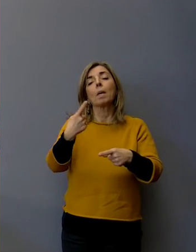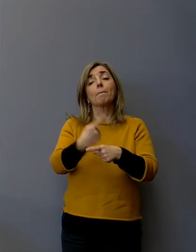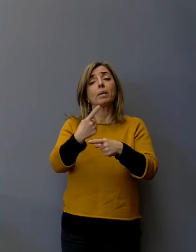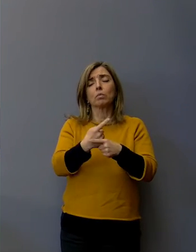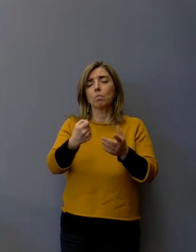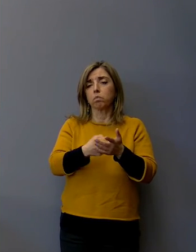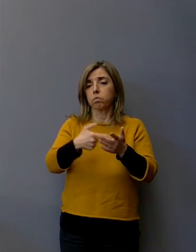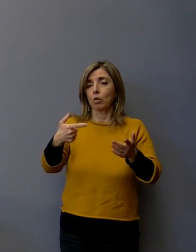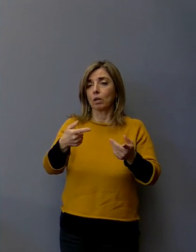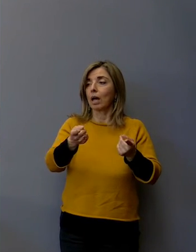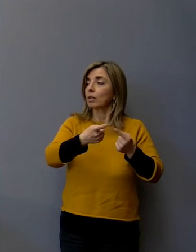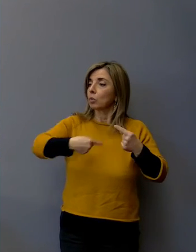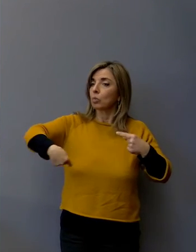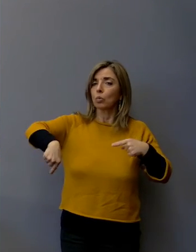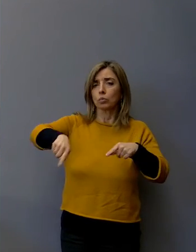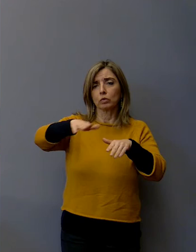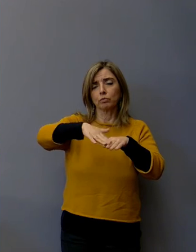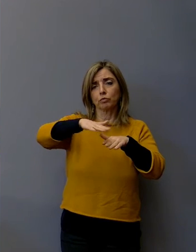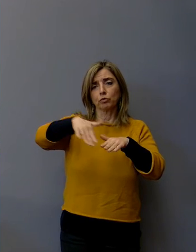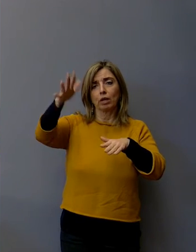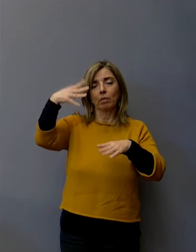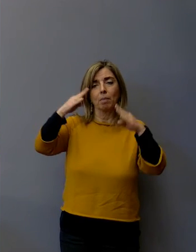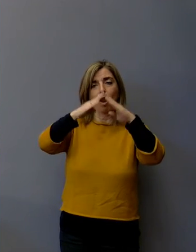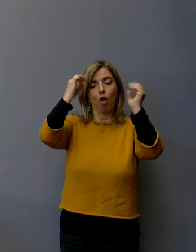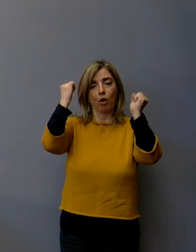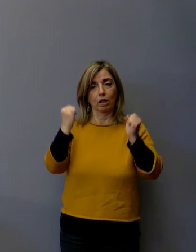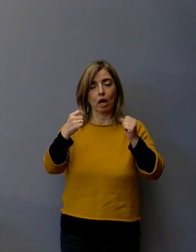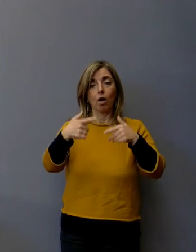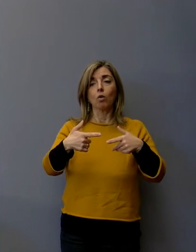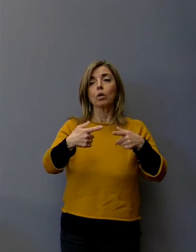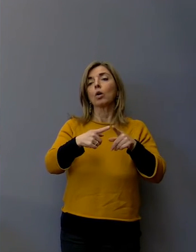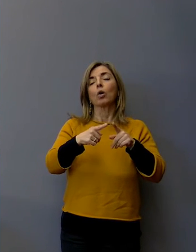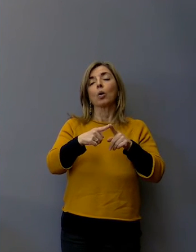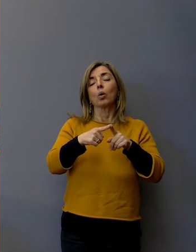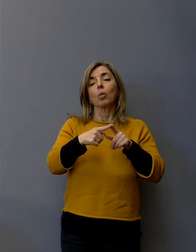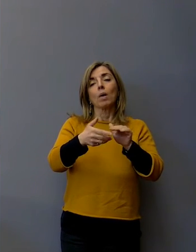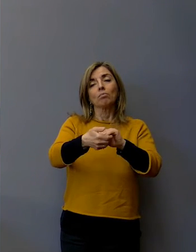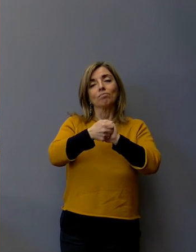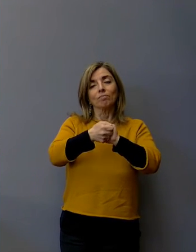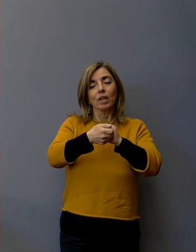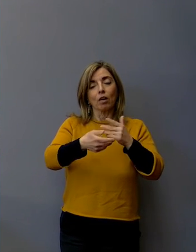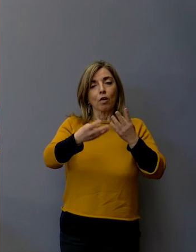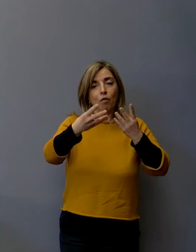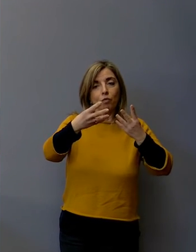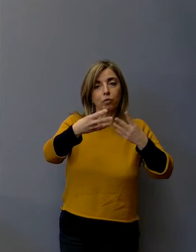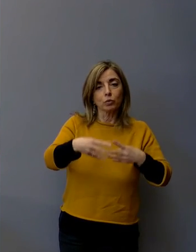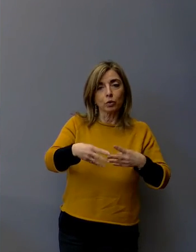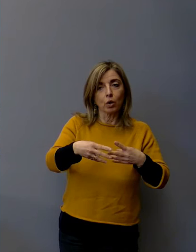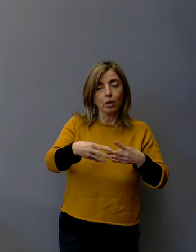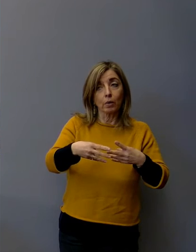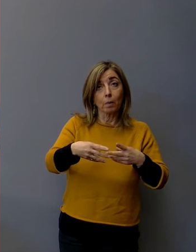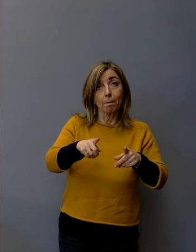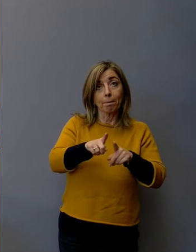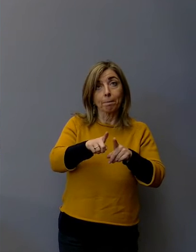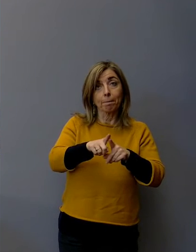anche nel look dow che i legami che funzionano e ci fanno da barriera e ci